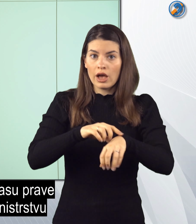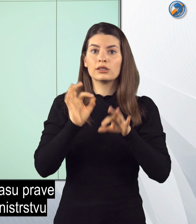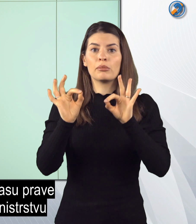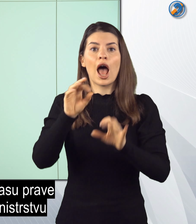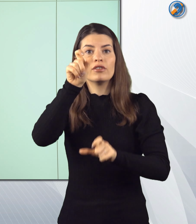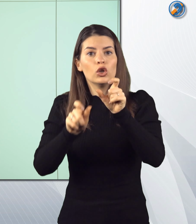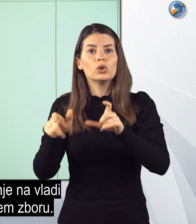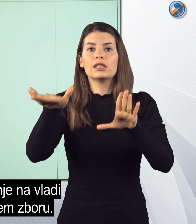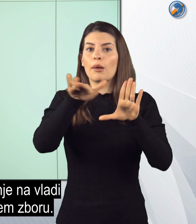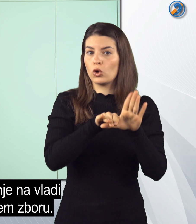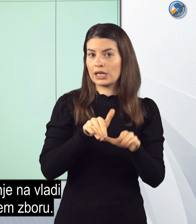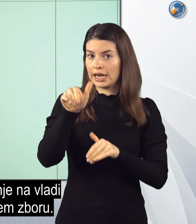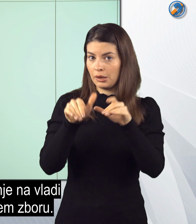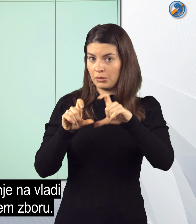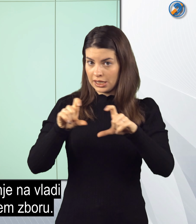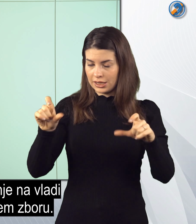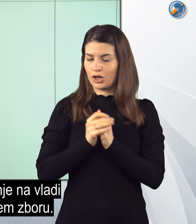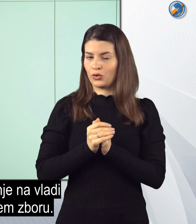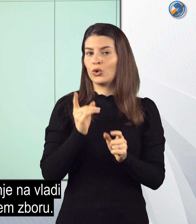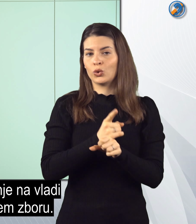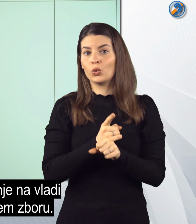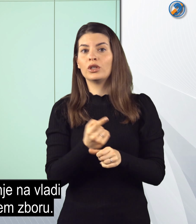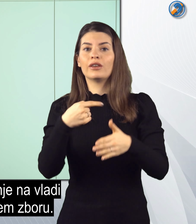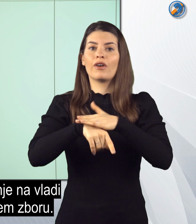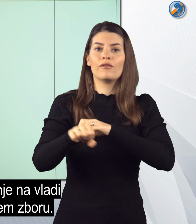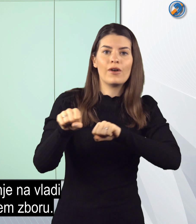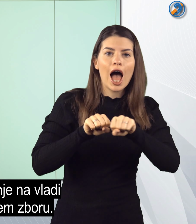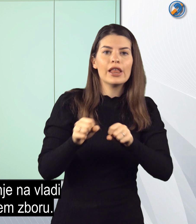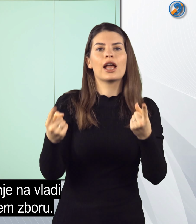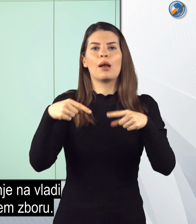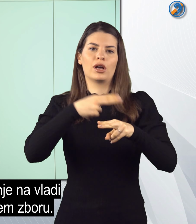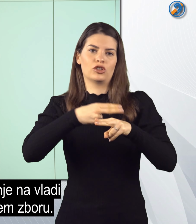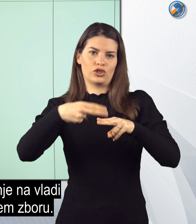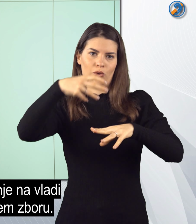ministrstvu in tudi navsezadnje na vladi in v državnem zboru.